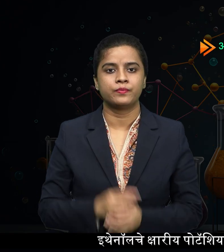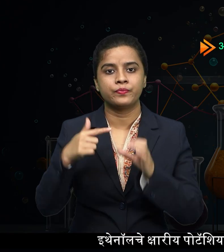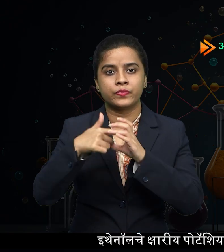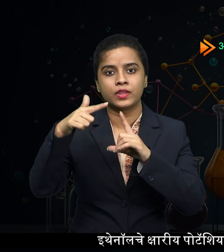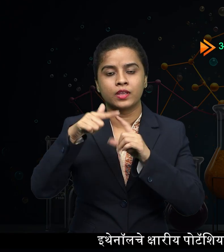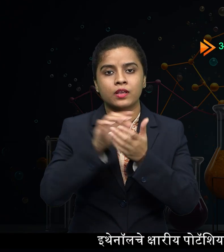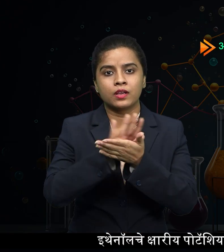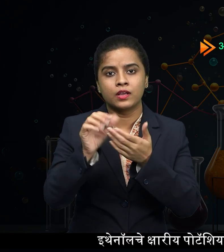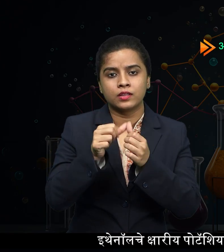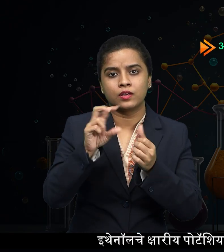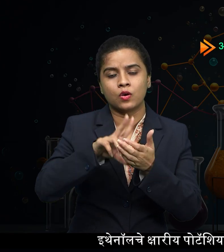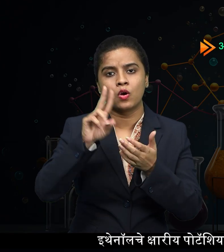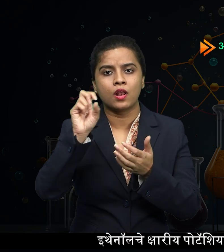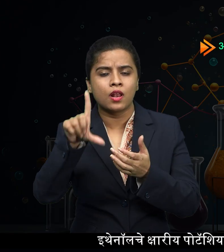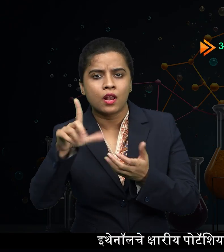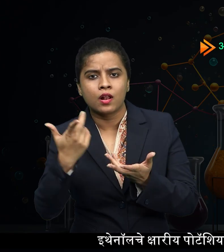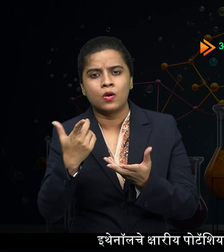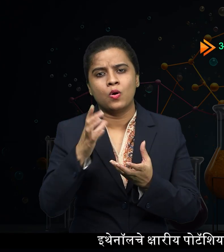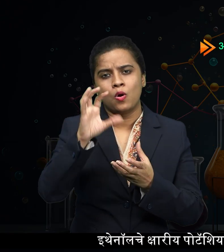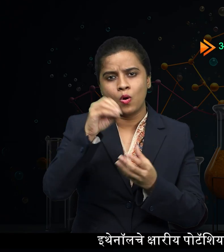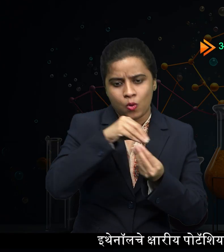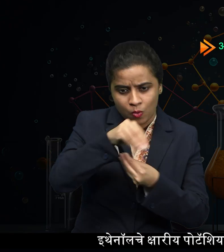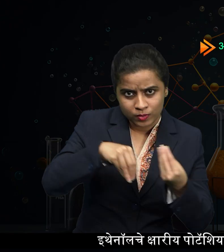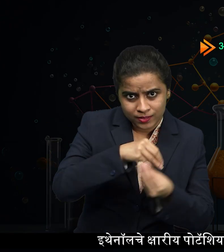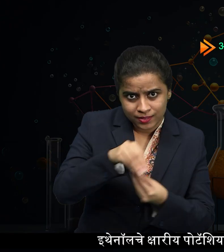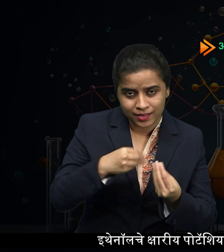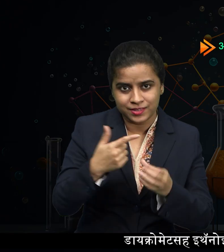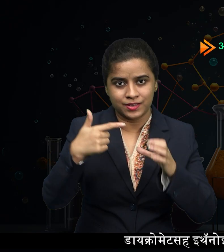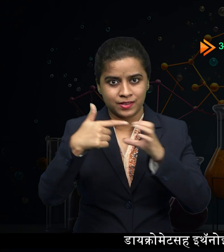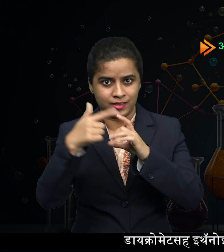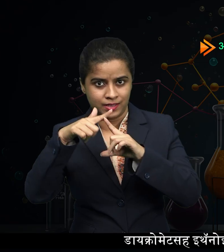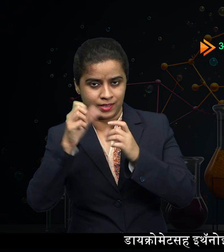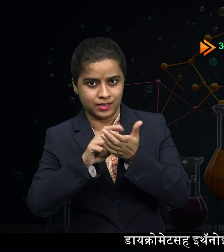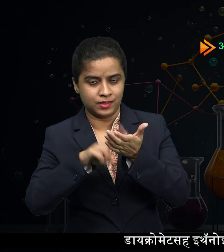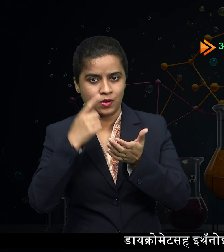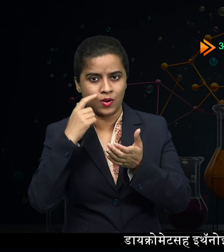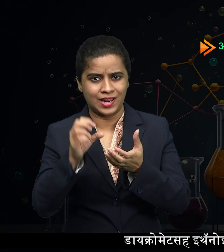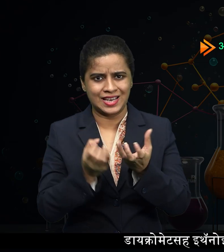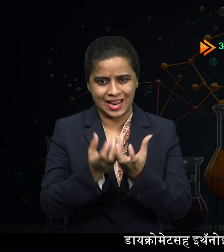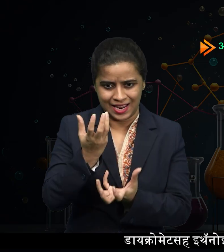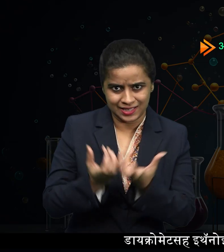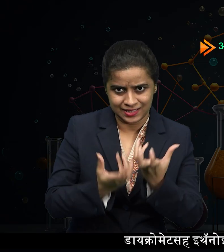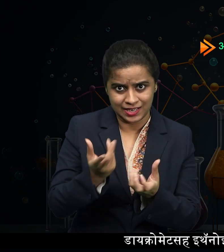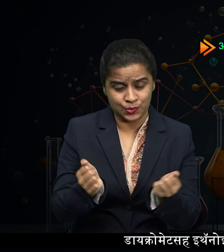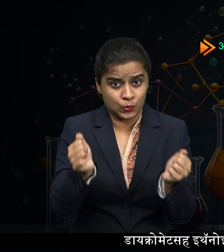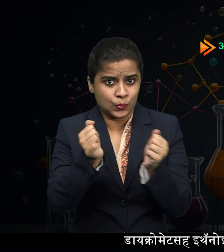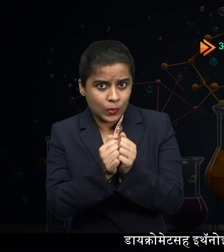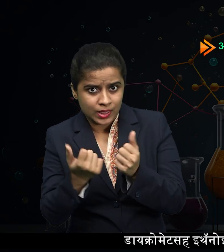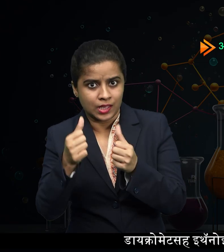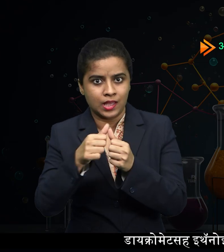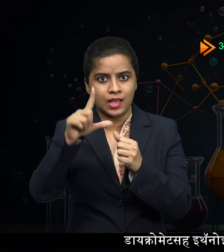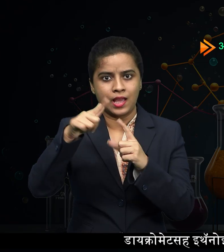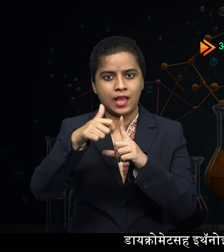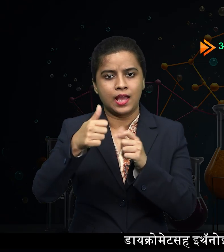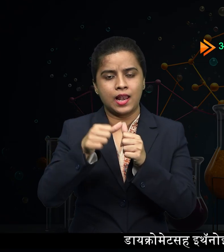इथेनॉलचे क्षारीय पोटॅशियम पॅरामॅग्नेट किंवा ॲसिडिफाईड पोटॅशियम डायक्रोमेटसह इथेनॉइक ॲसिडमध्ये ऑक्सीकरण